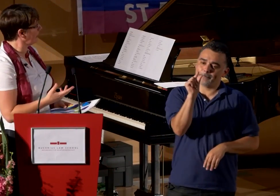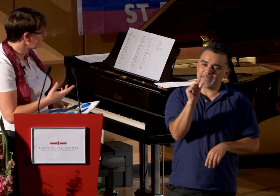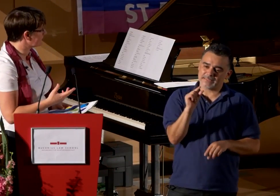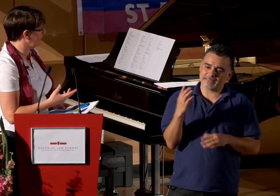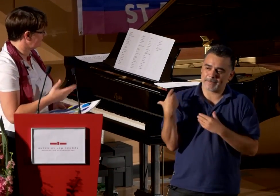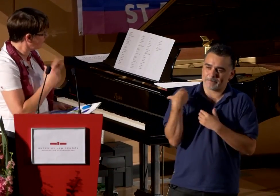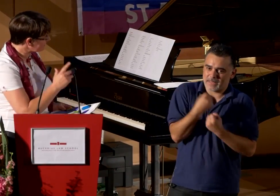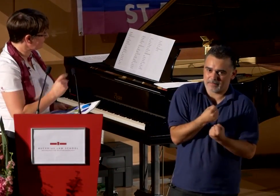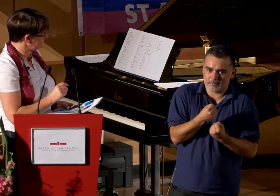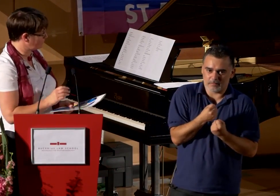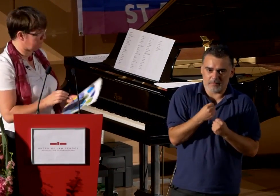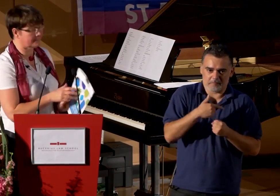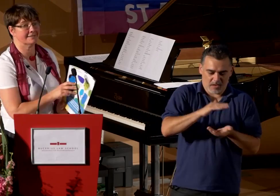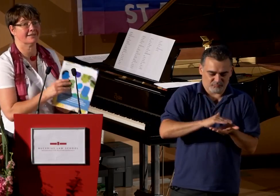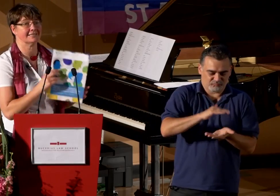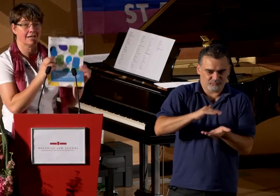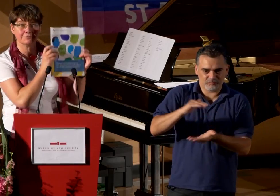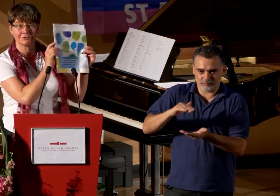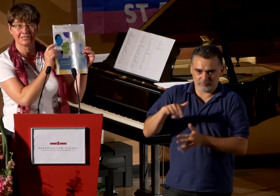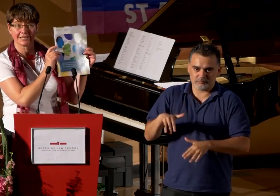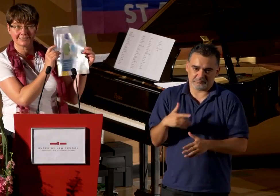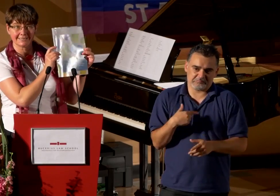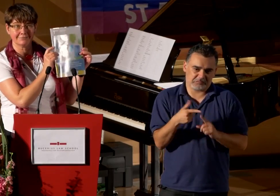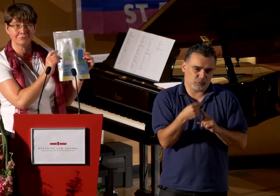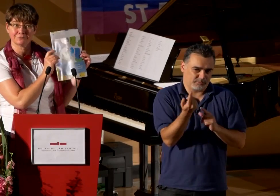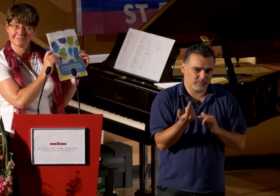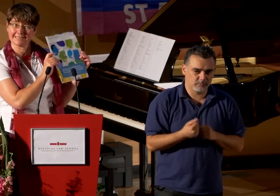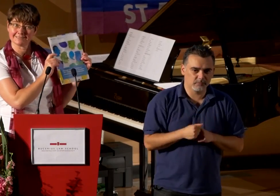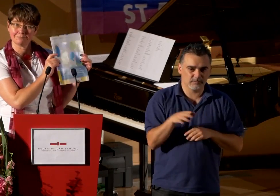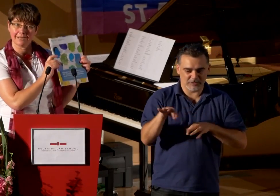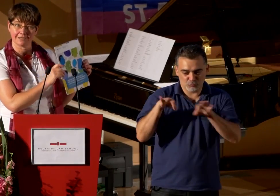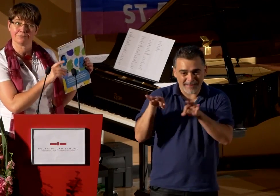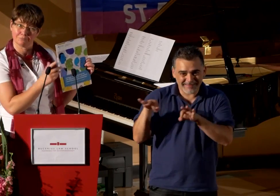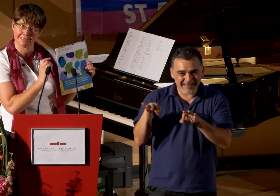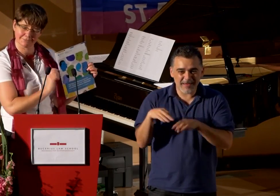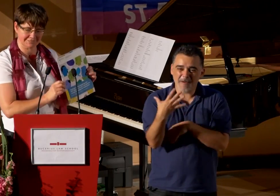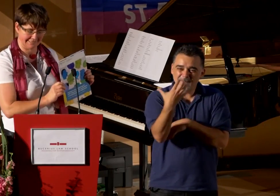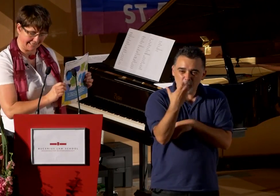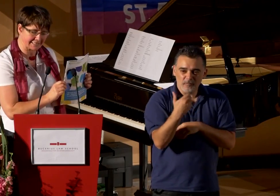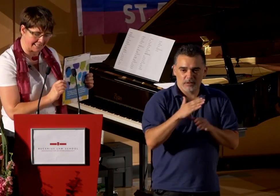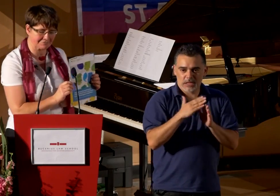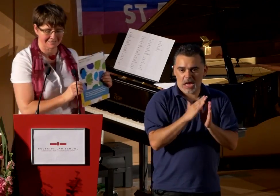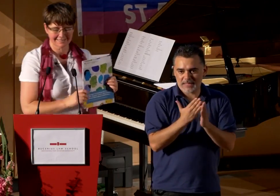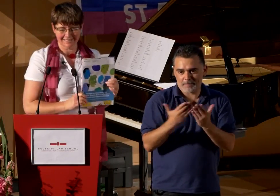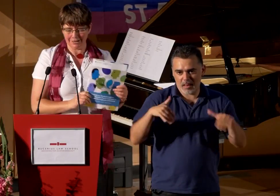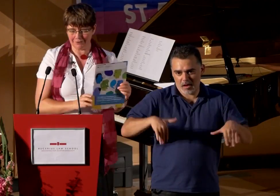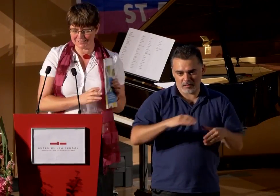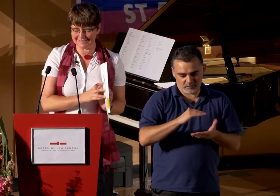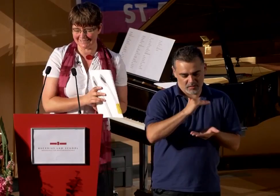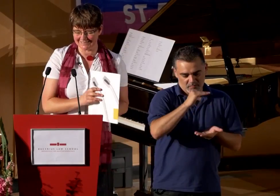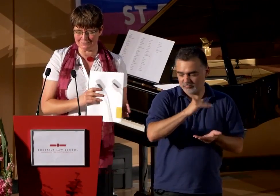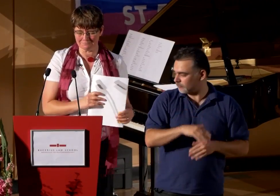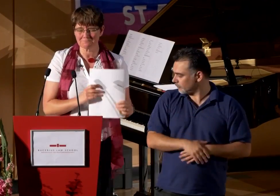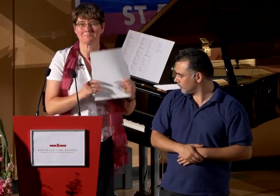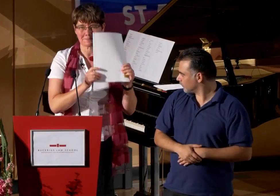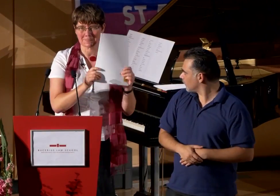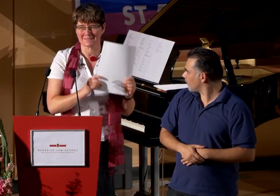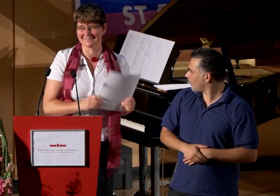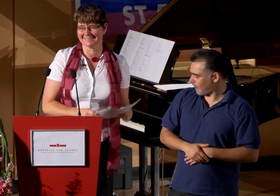einer höheren Anzahl. Damit kann ich toppen, also weil ich habe von der Strategie 50 Exemplare von Berlin mit hierher geschleppt. Und